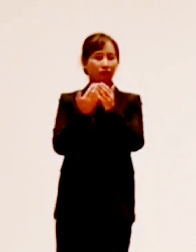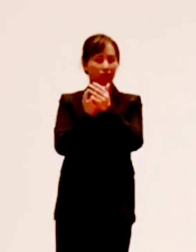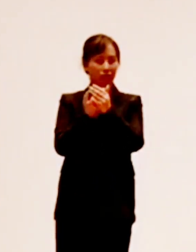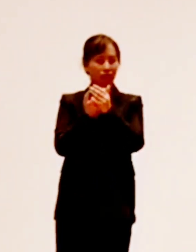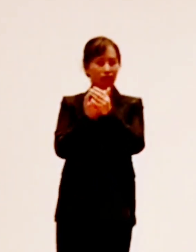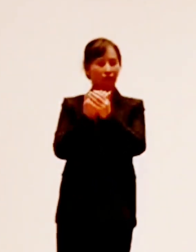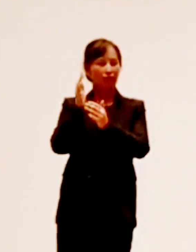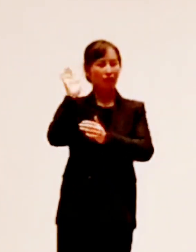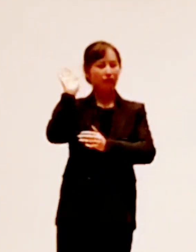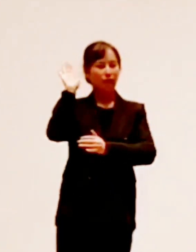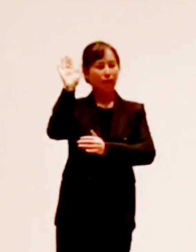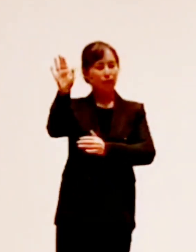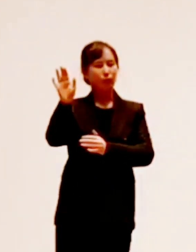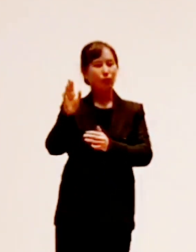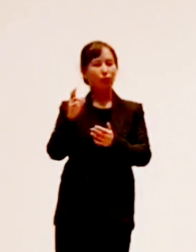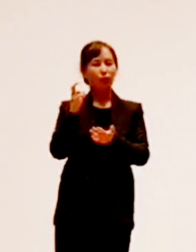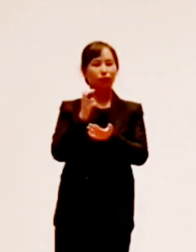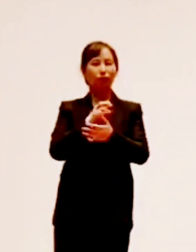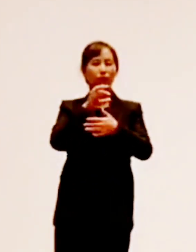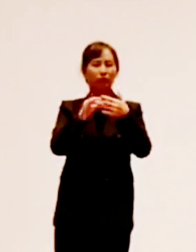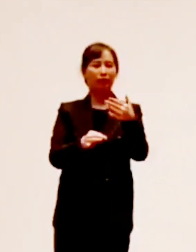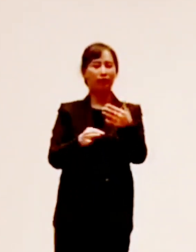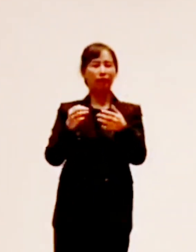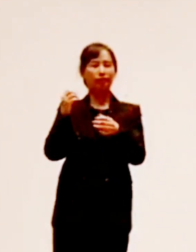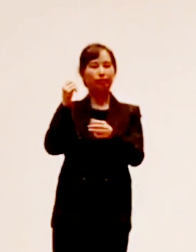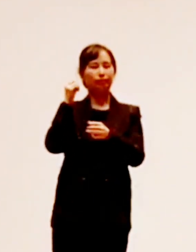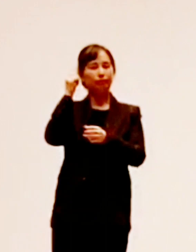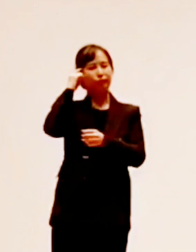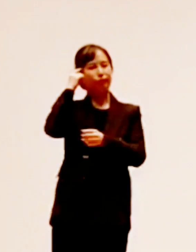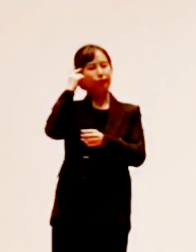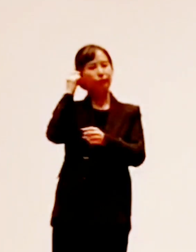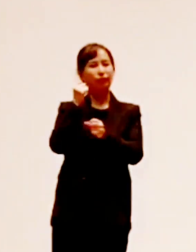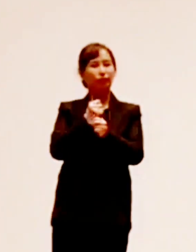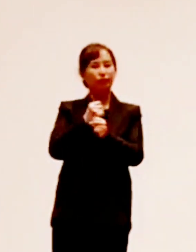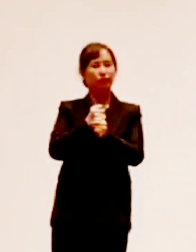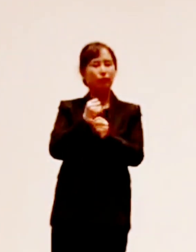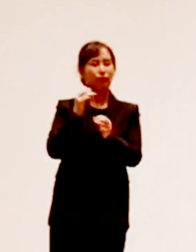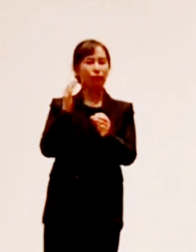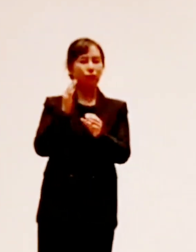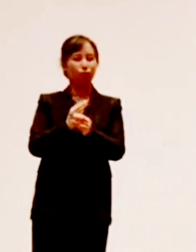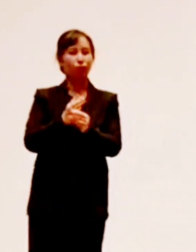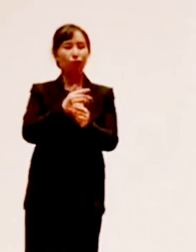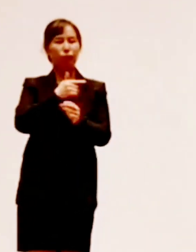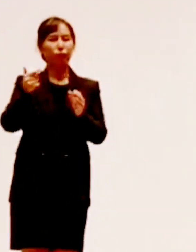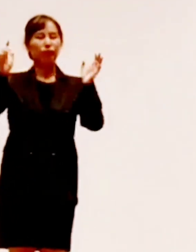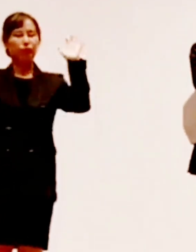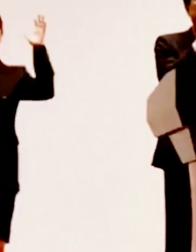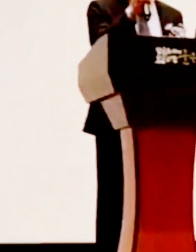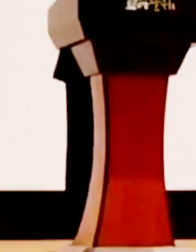정책을 마련하신다고 하셨습니다. 우리 김진열 군수님께 큰 박수 주십시오.